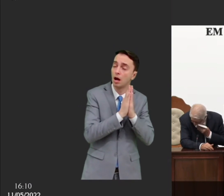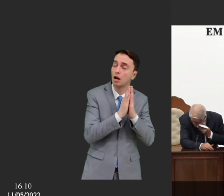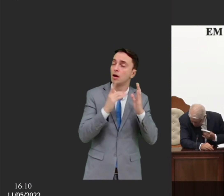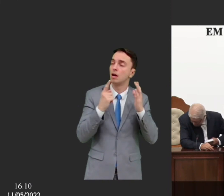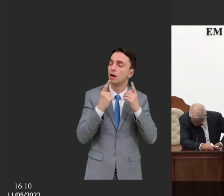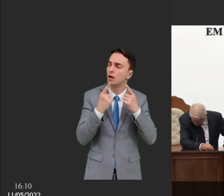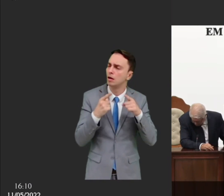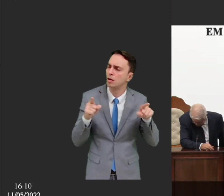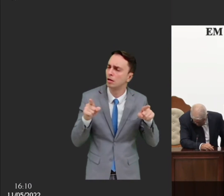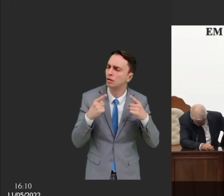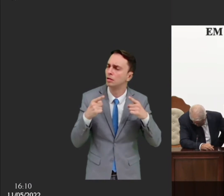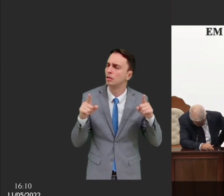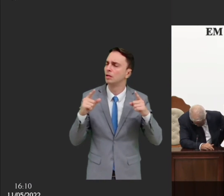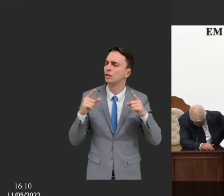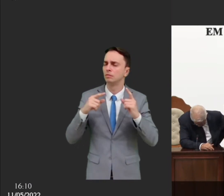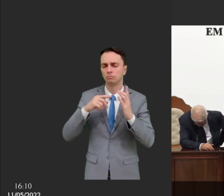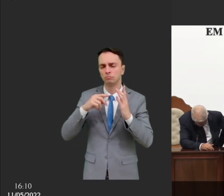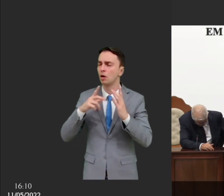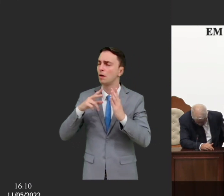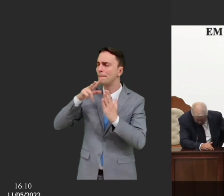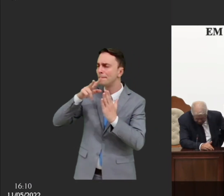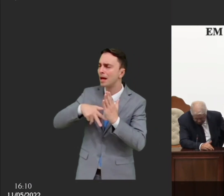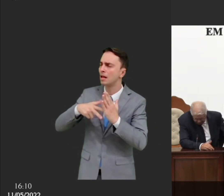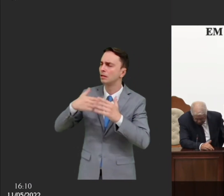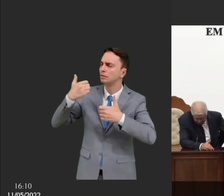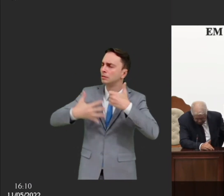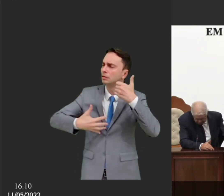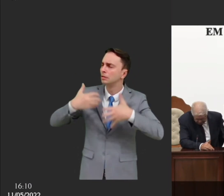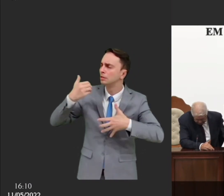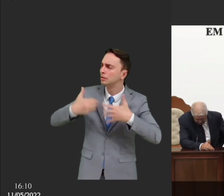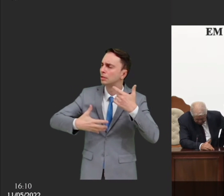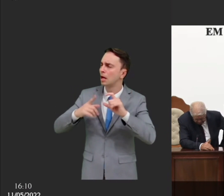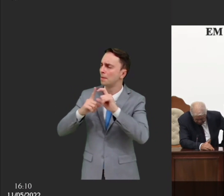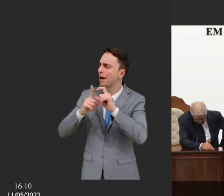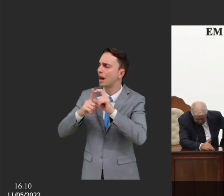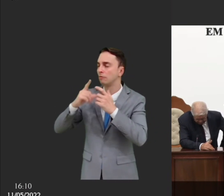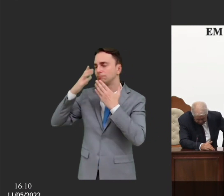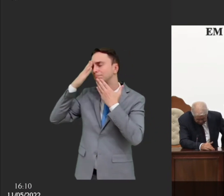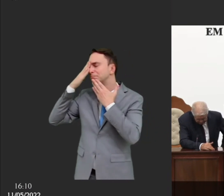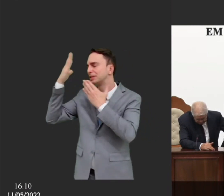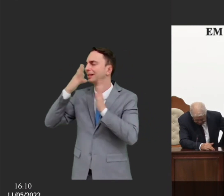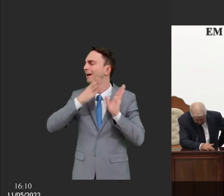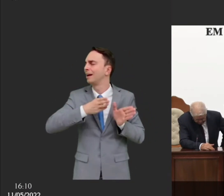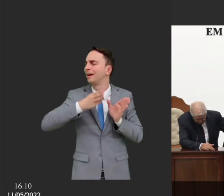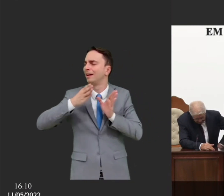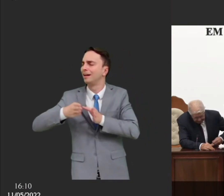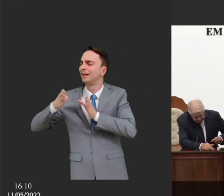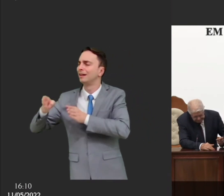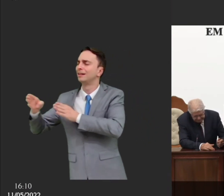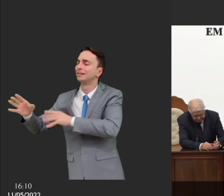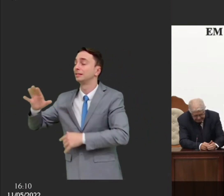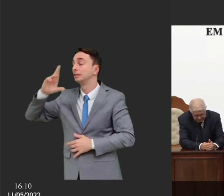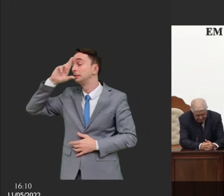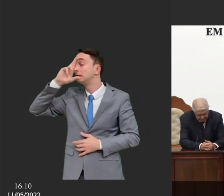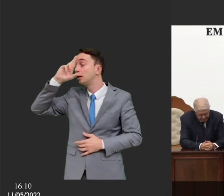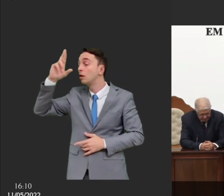cânticos, Senhor, pela instrução da tua palavra, porque... Glória a Deus. Na verdade, Senhor, são quatro pontos